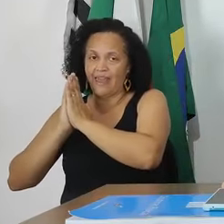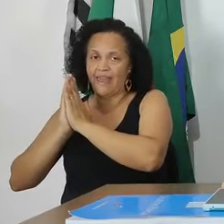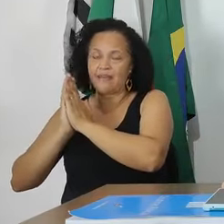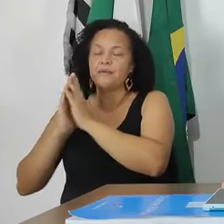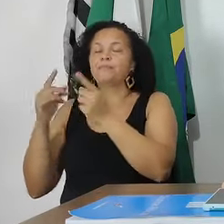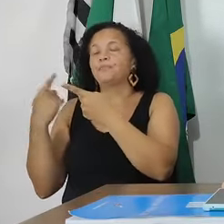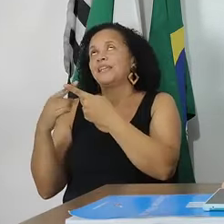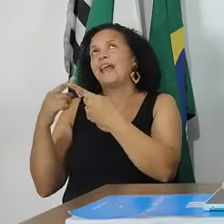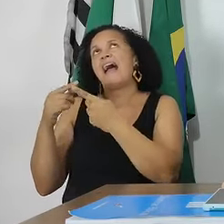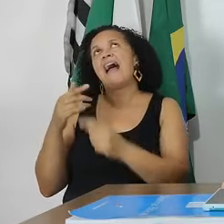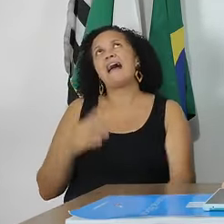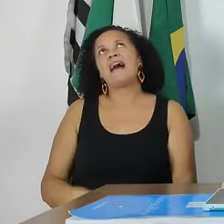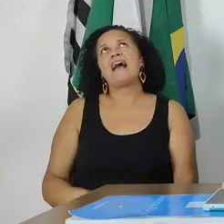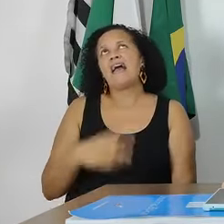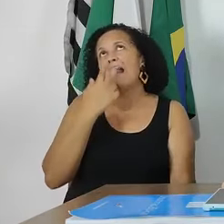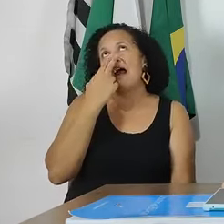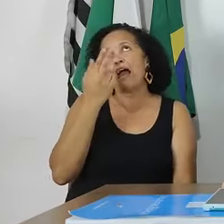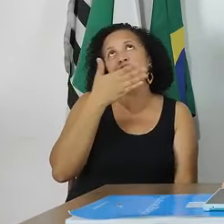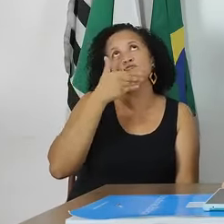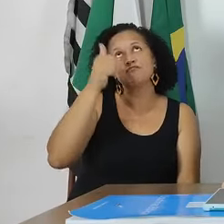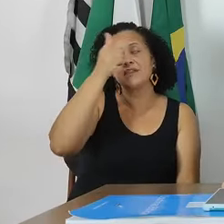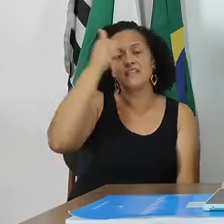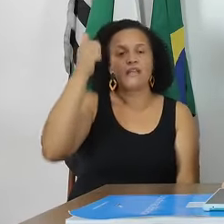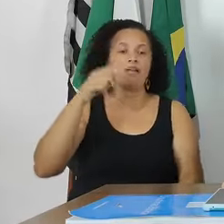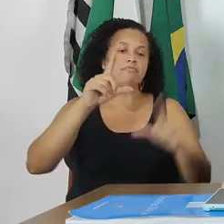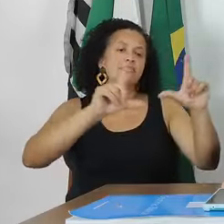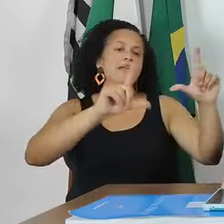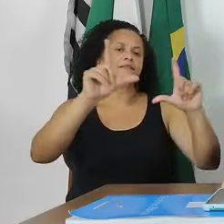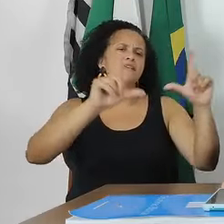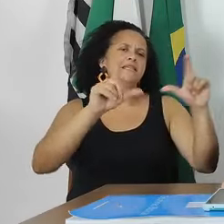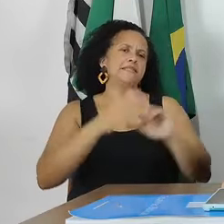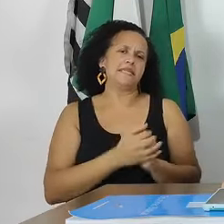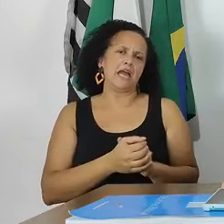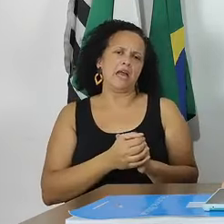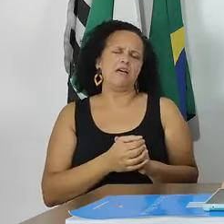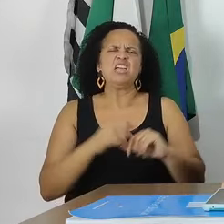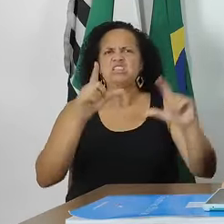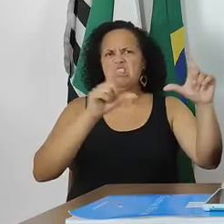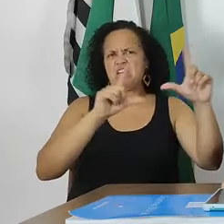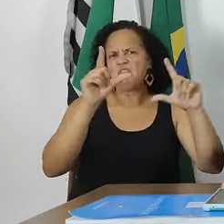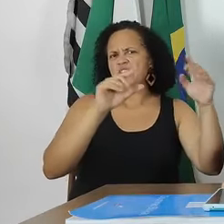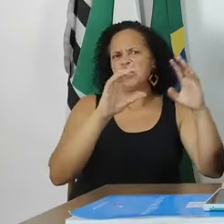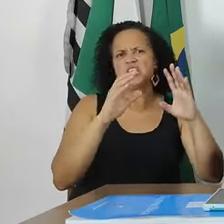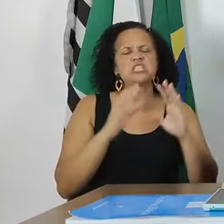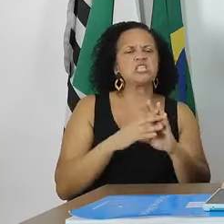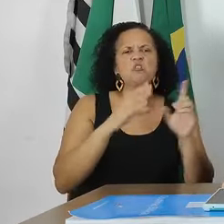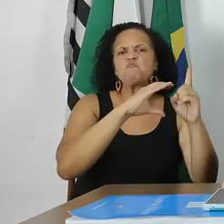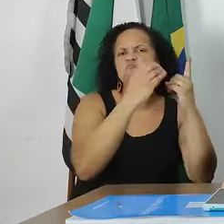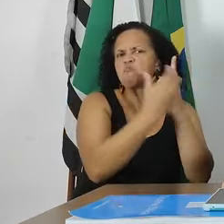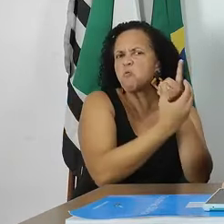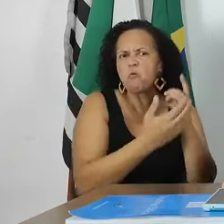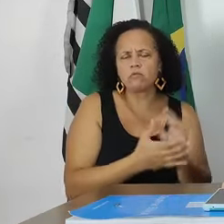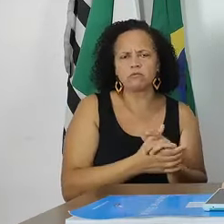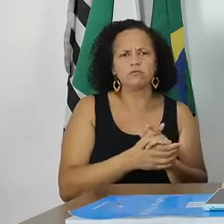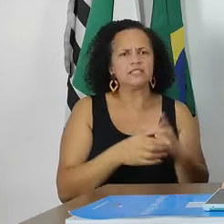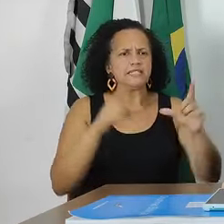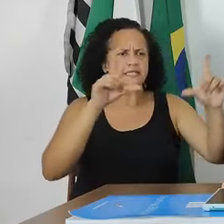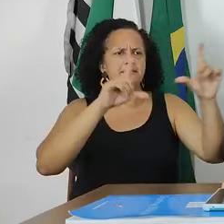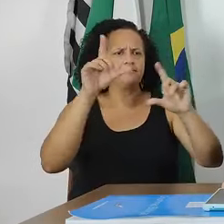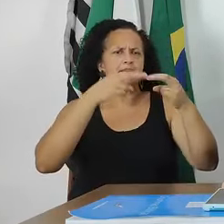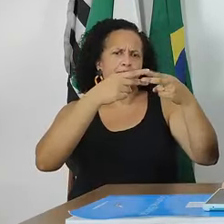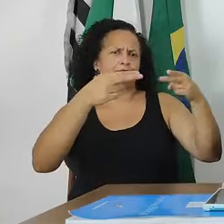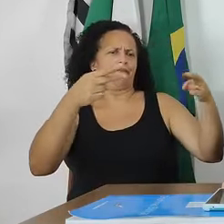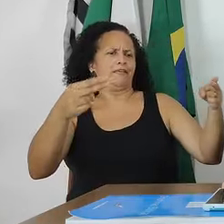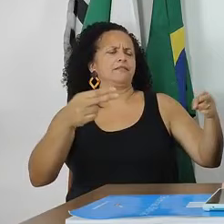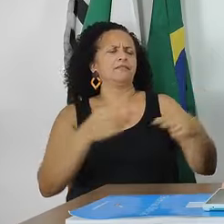televisão, do smartphone, escutando pregações. Isso, e a gente vê que tem muita coisa, né,